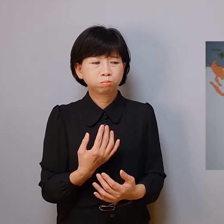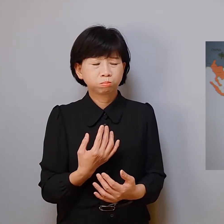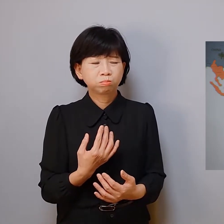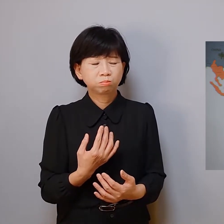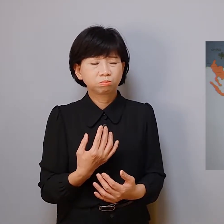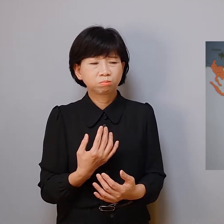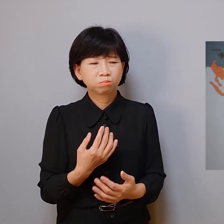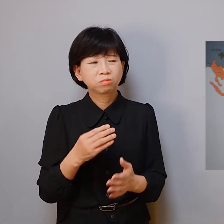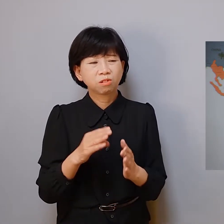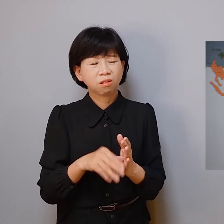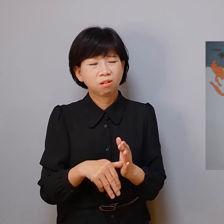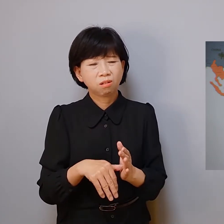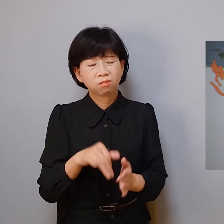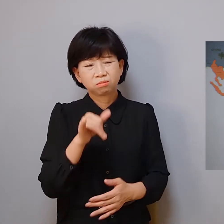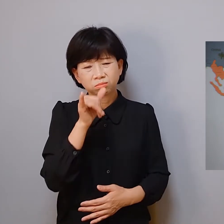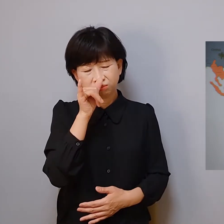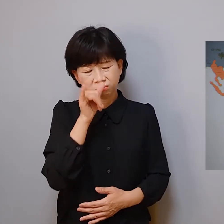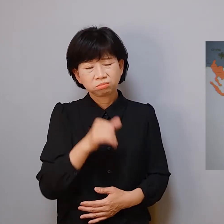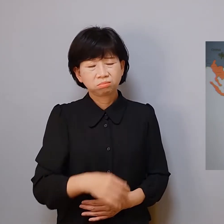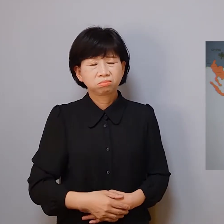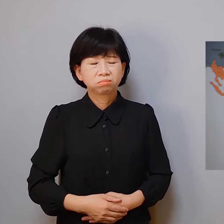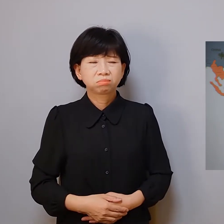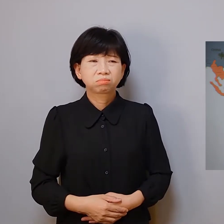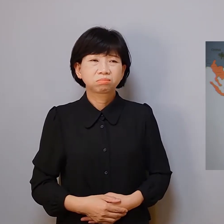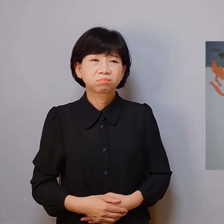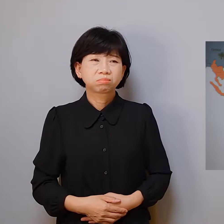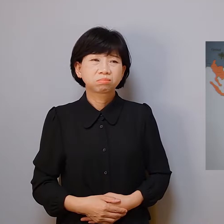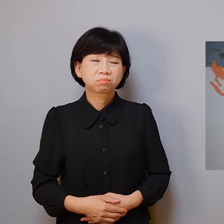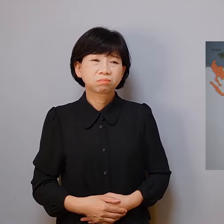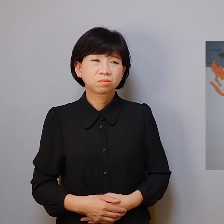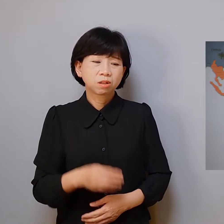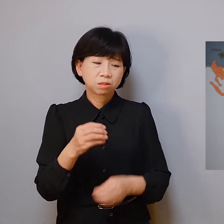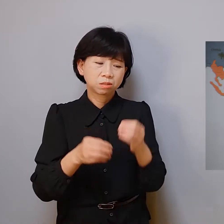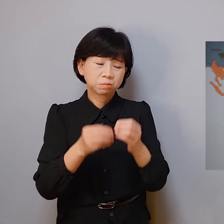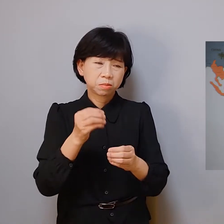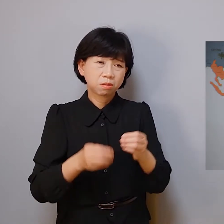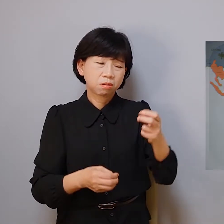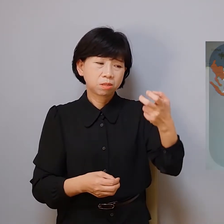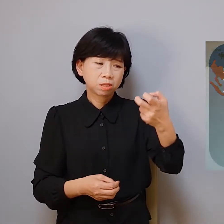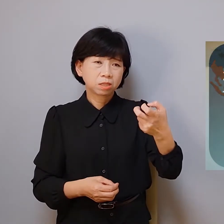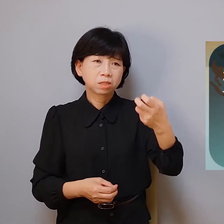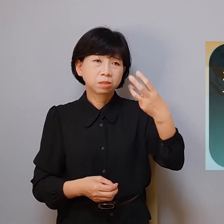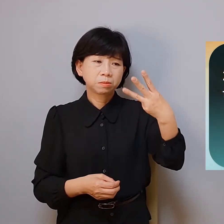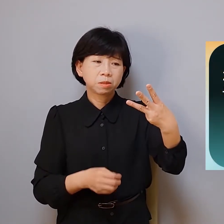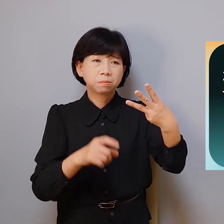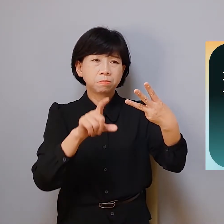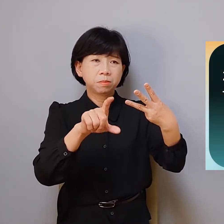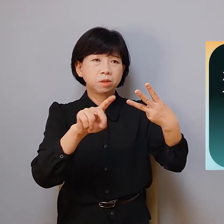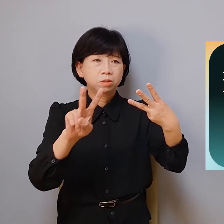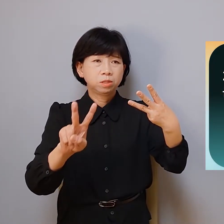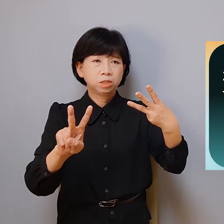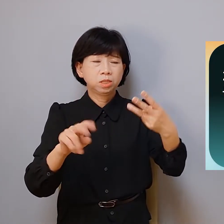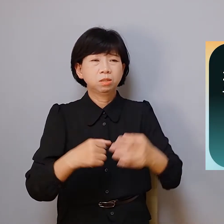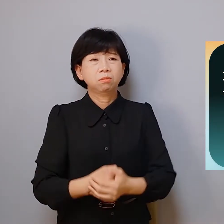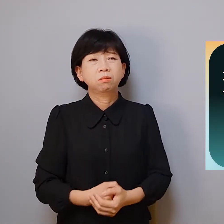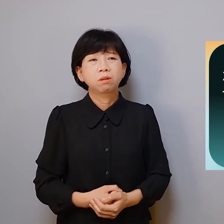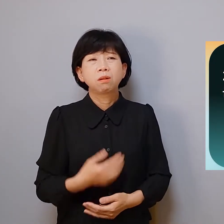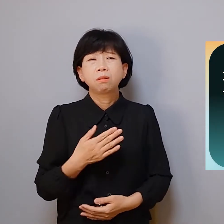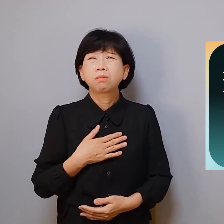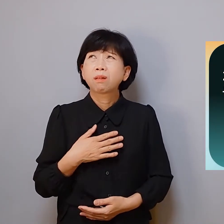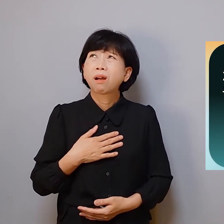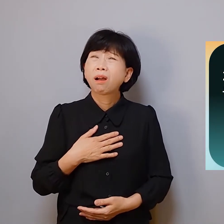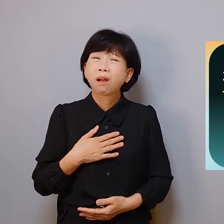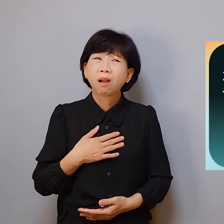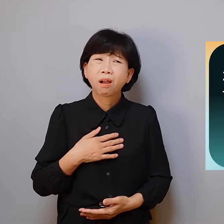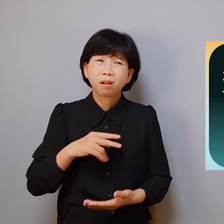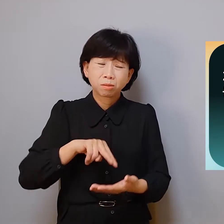이 심정이 터질 것만 같습니다. 시편 73편 2절 말씀에 보십시오.